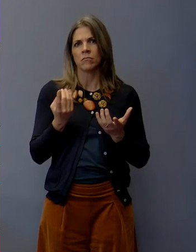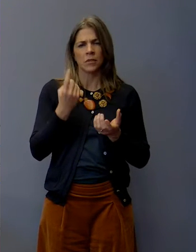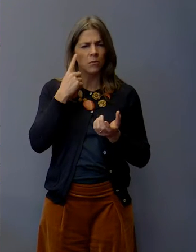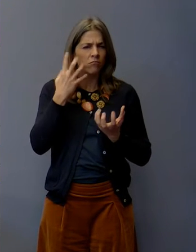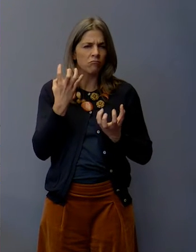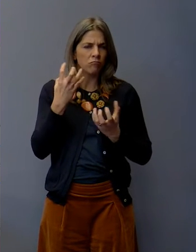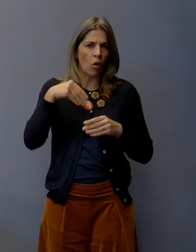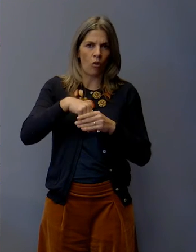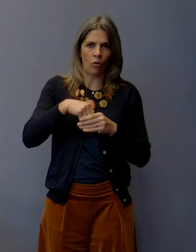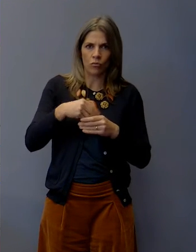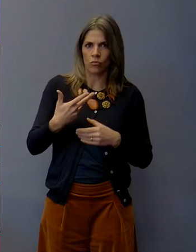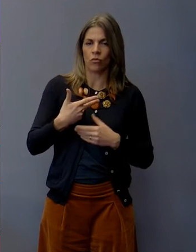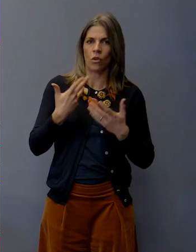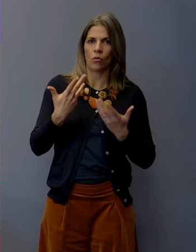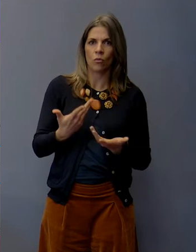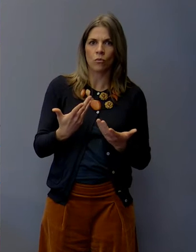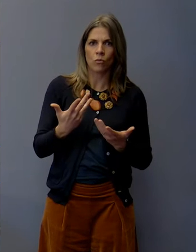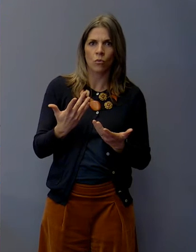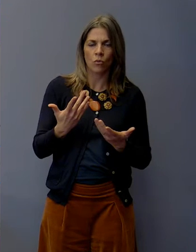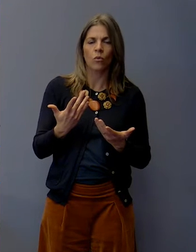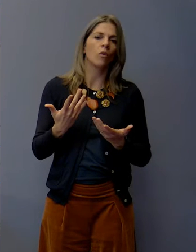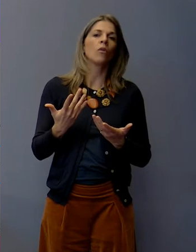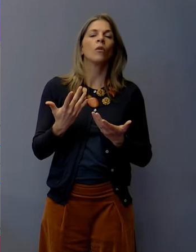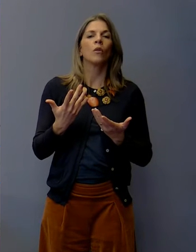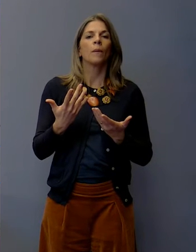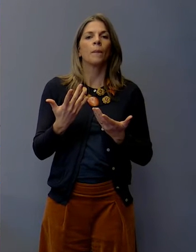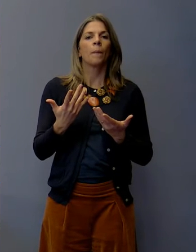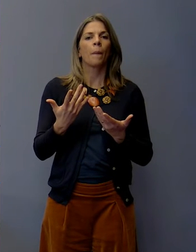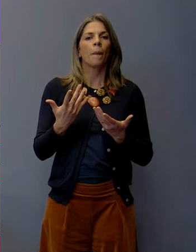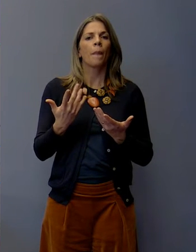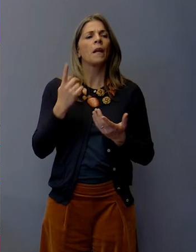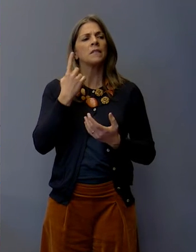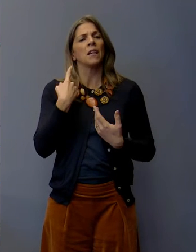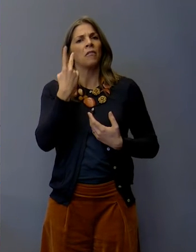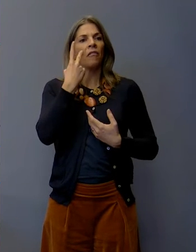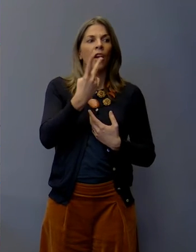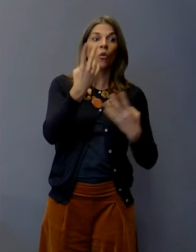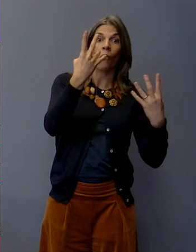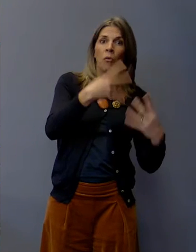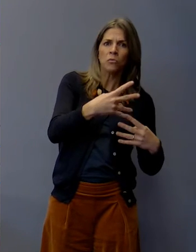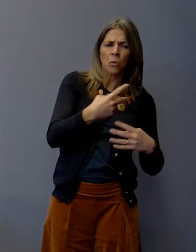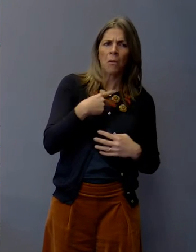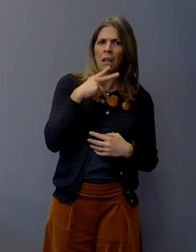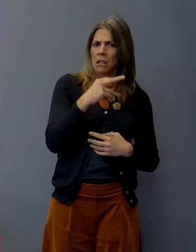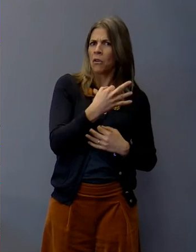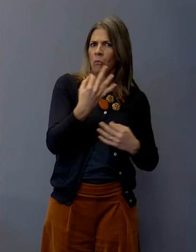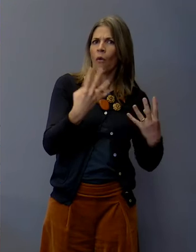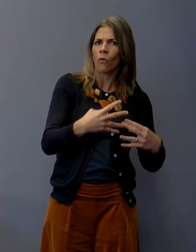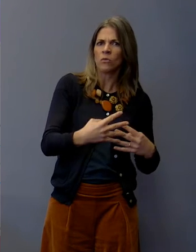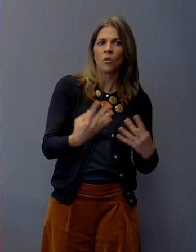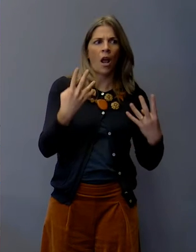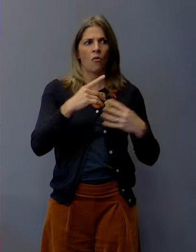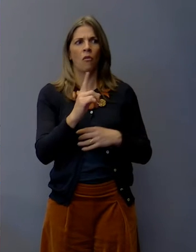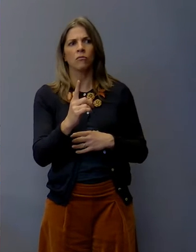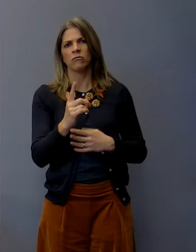cercando di riconoscere ciò che funziona da ciò che non funziona in particolare abbiamo presentato alcuni